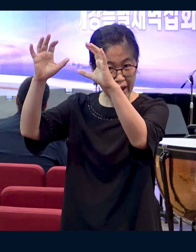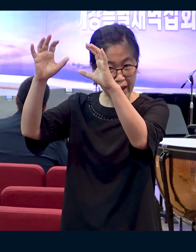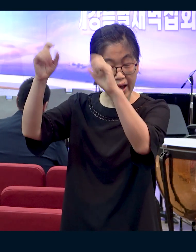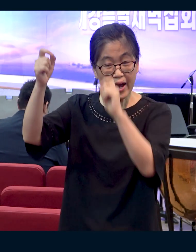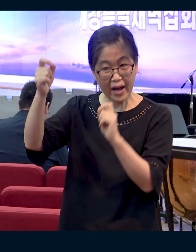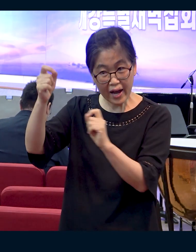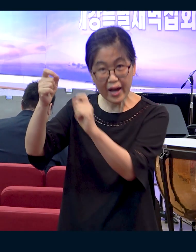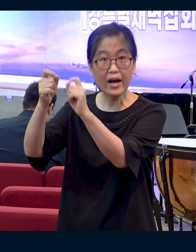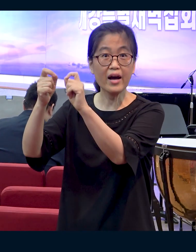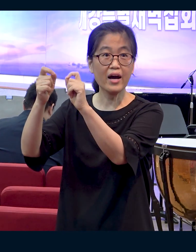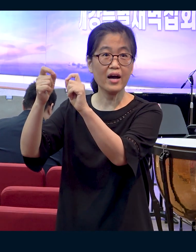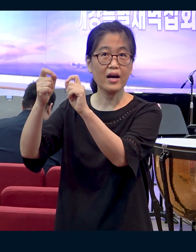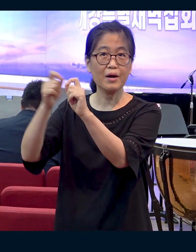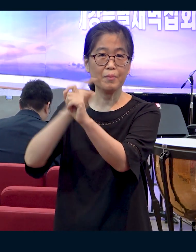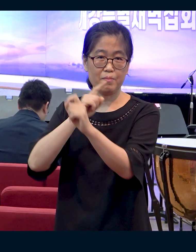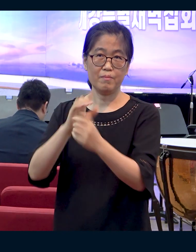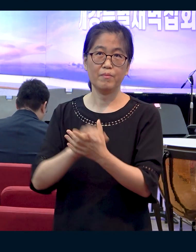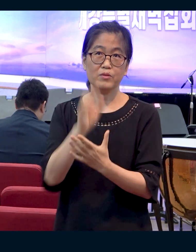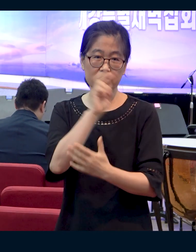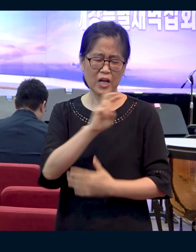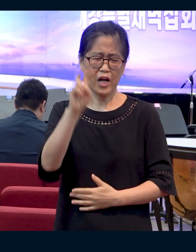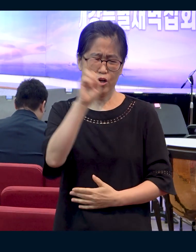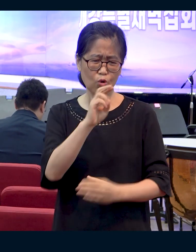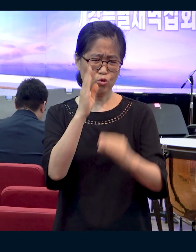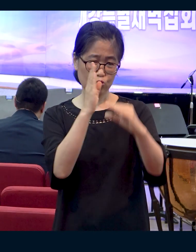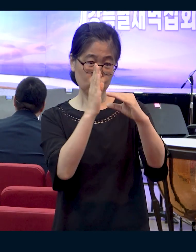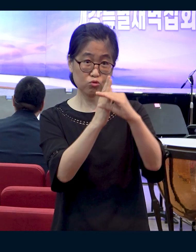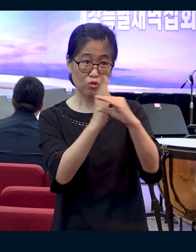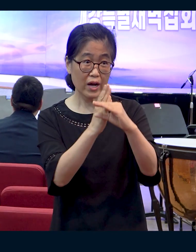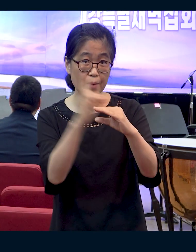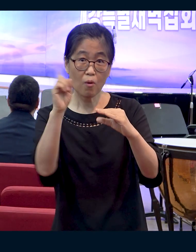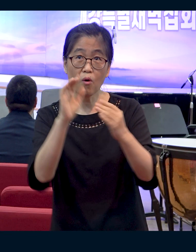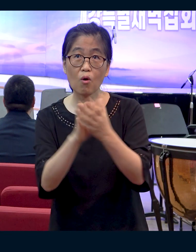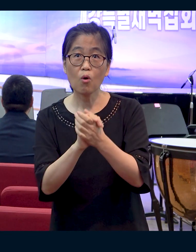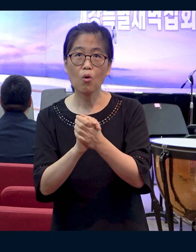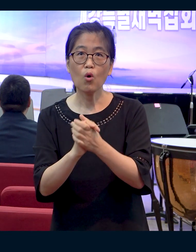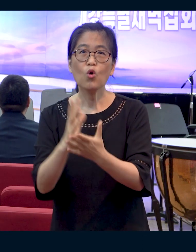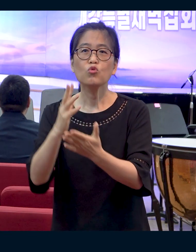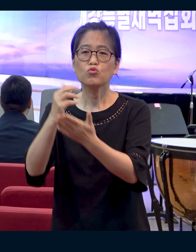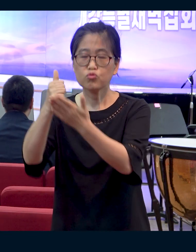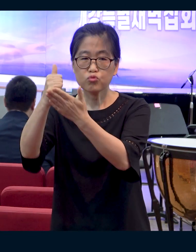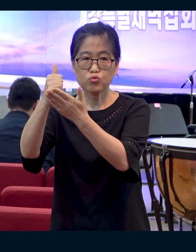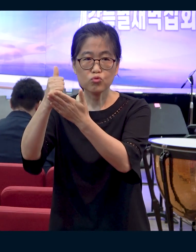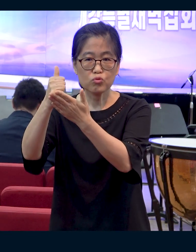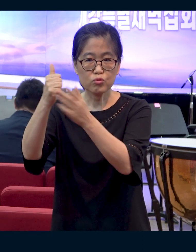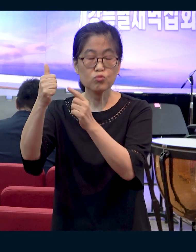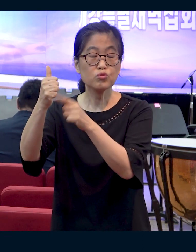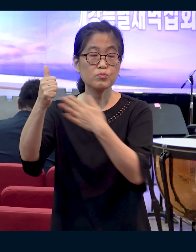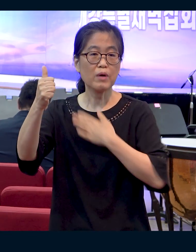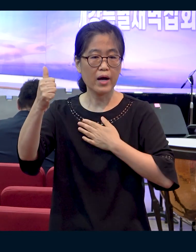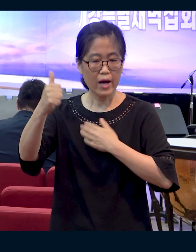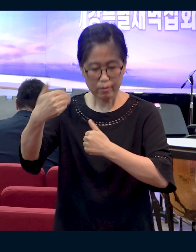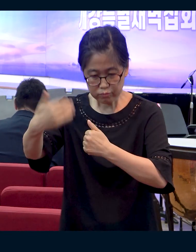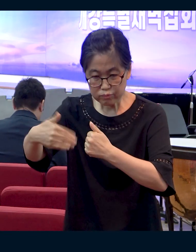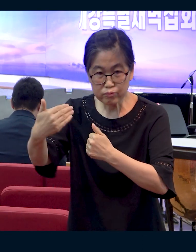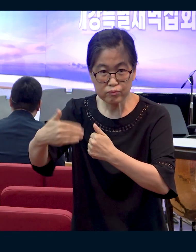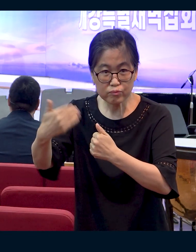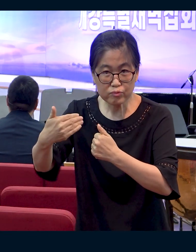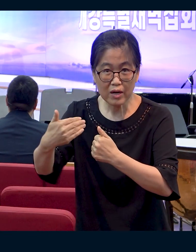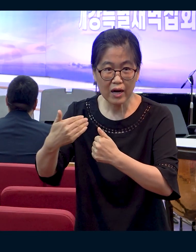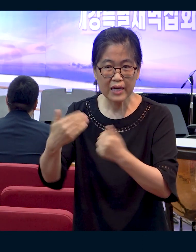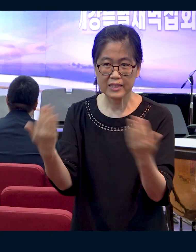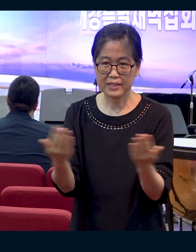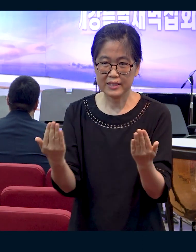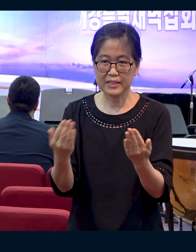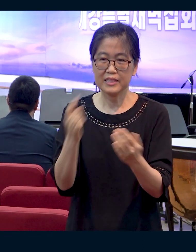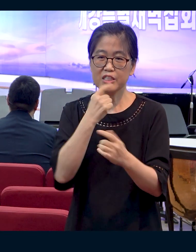508장입니다. 특별히 저는 그 중에서 주 내게 부탁하신 일, 천사도